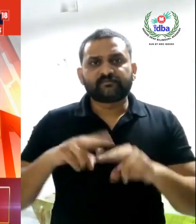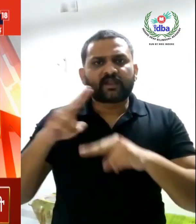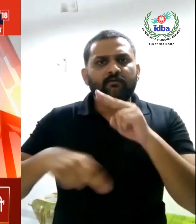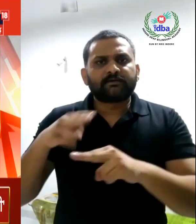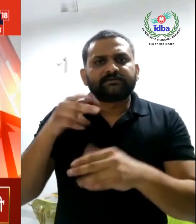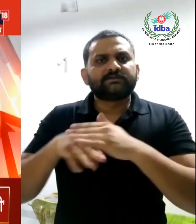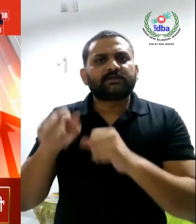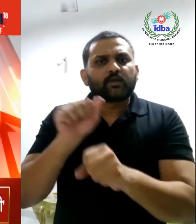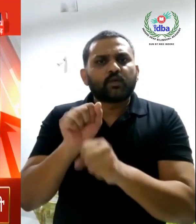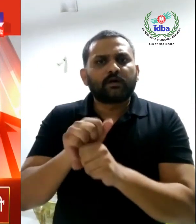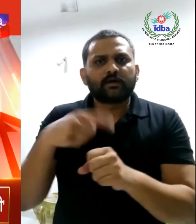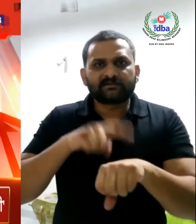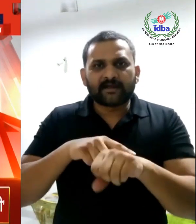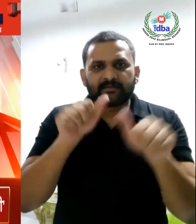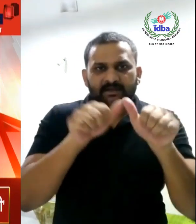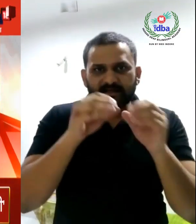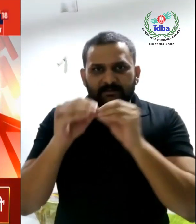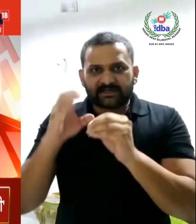कारखानों में कार्य करने की पालियों की अवधि